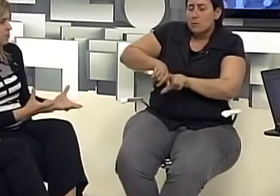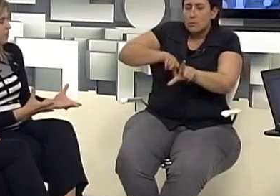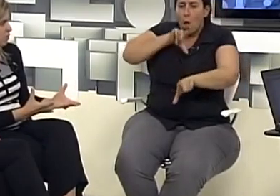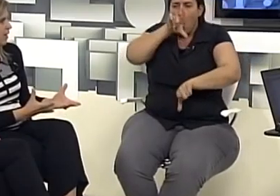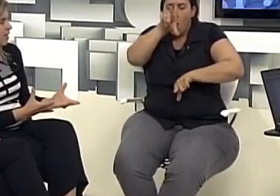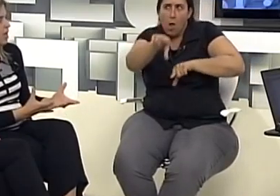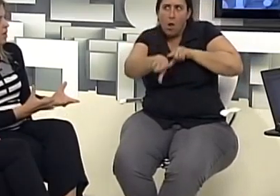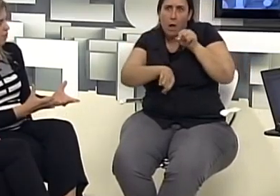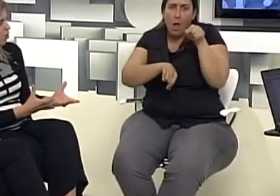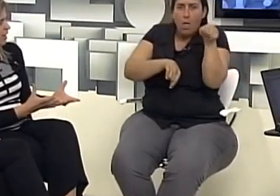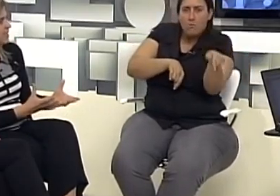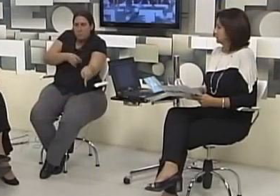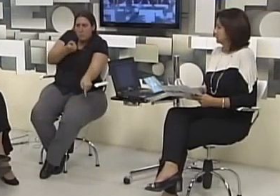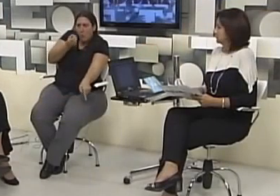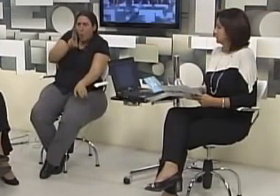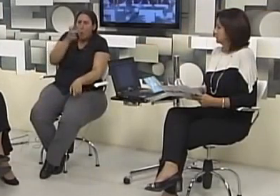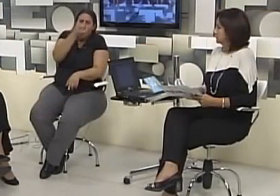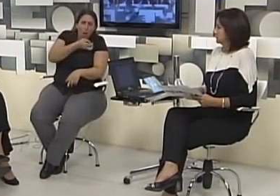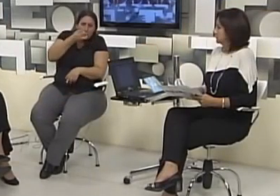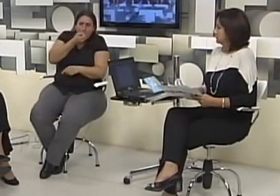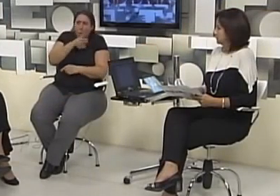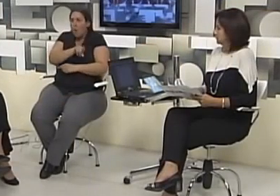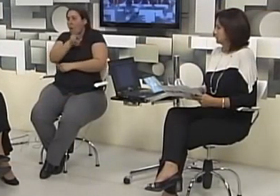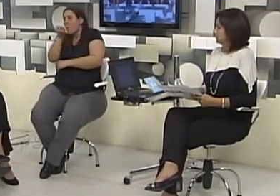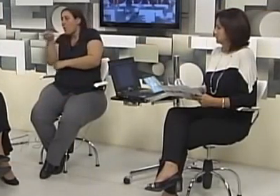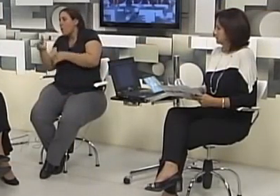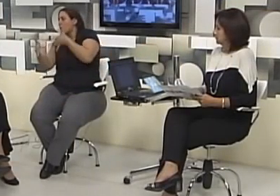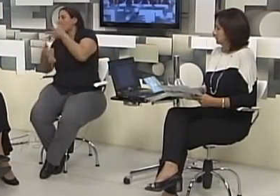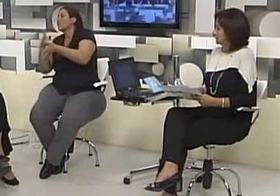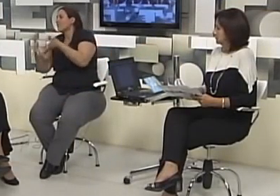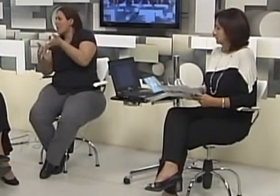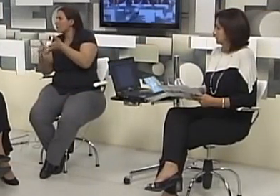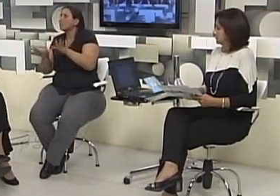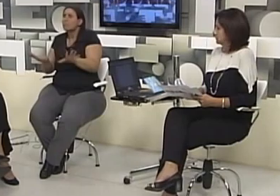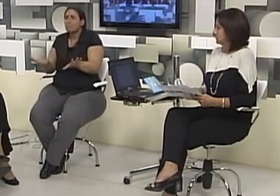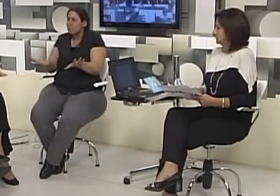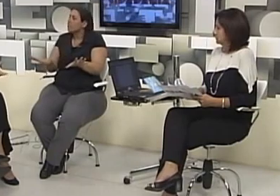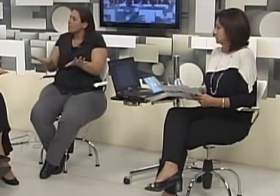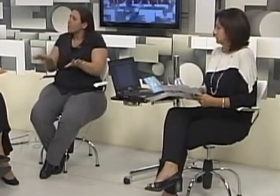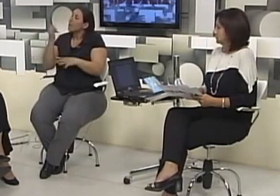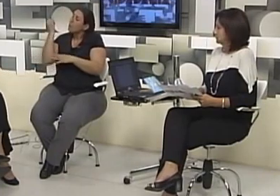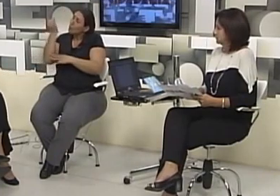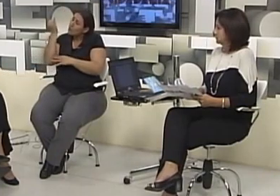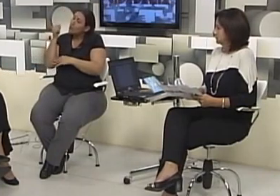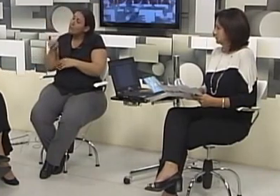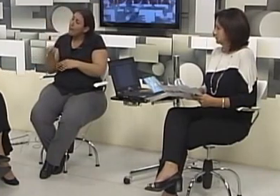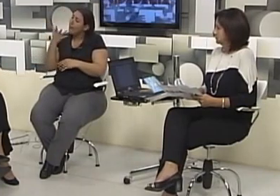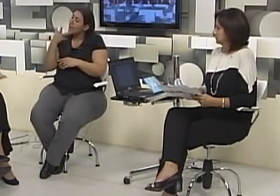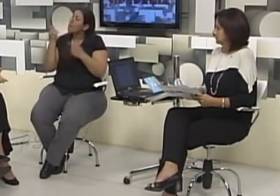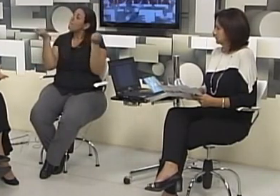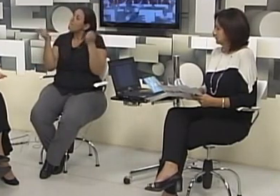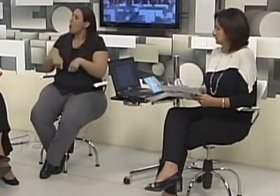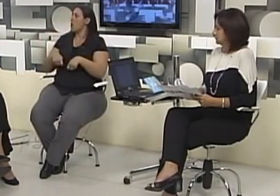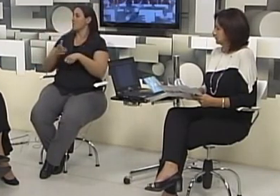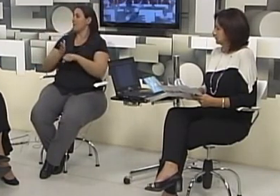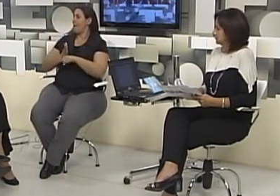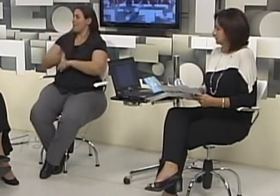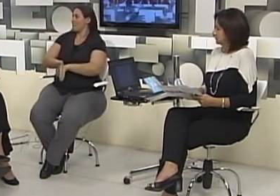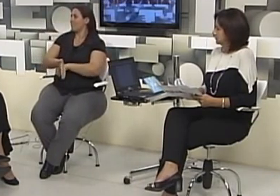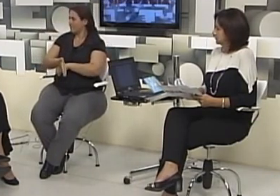eu faço uma escolha por oralizar ou faço uma escolha pela língua de sinais. Que ela possa ter esse acesso o conhecimento do